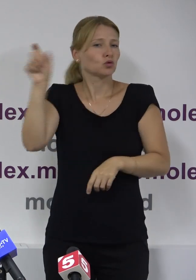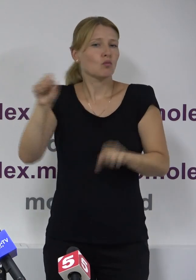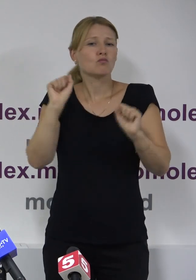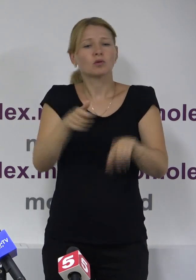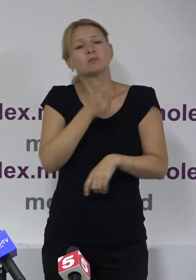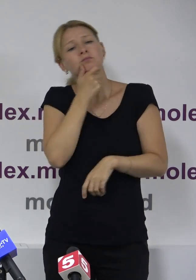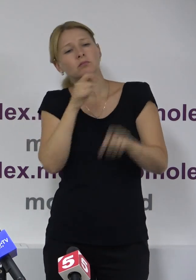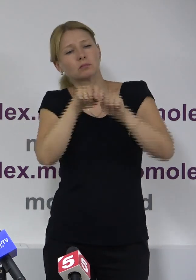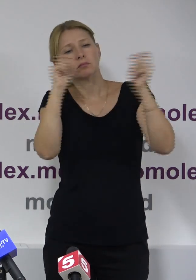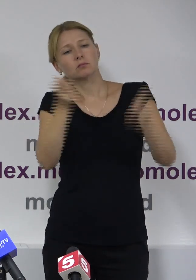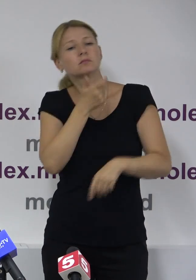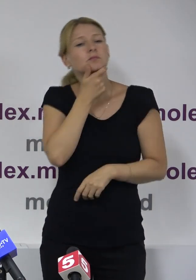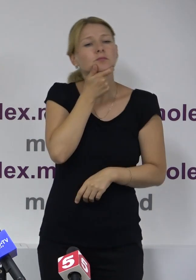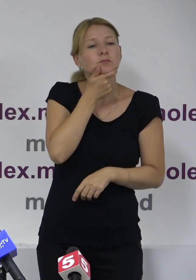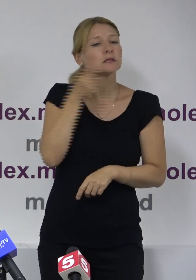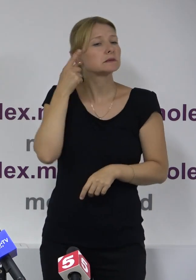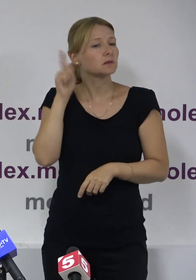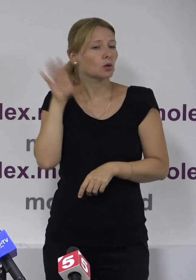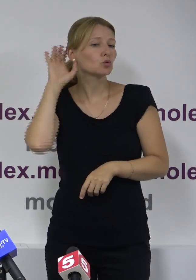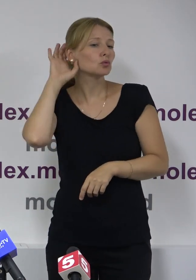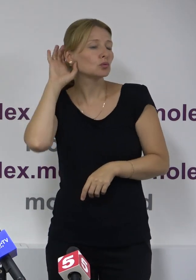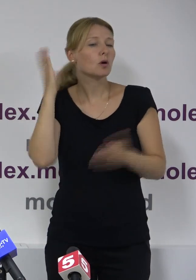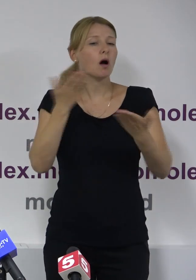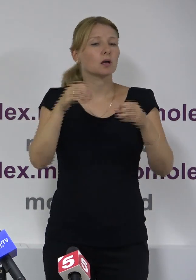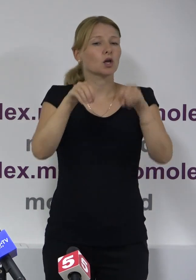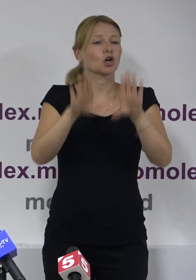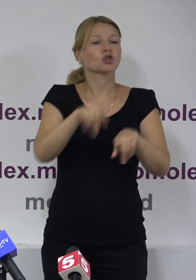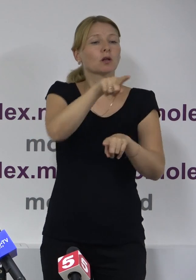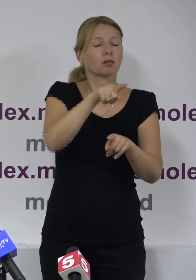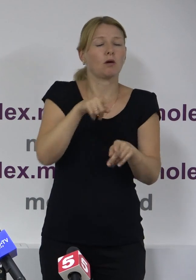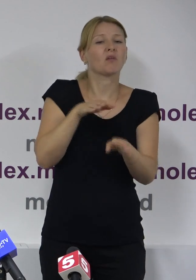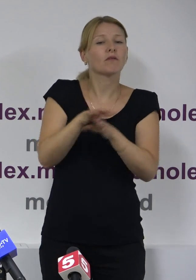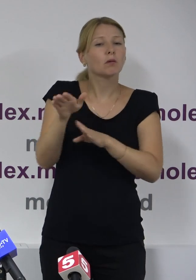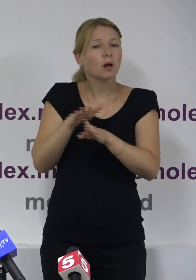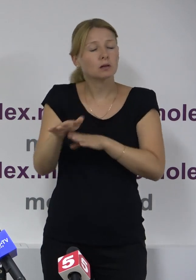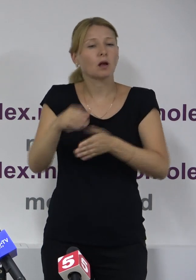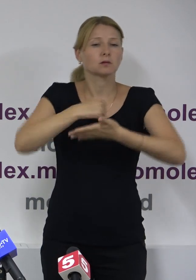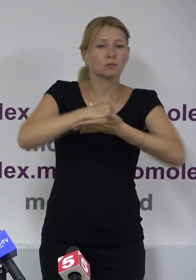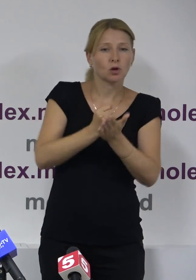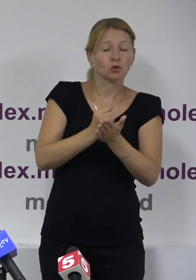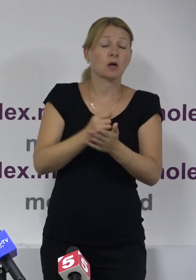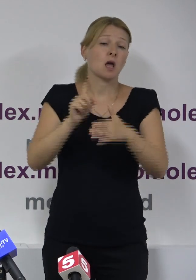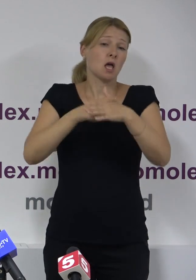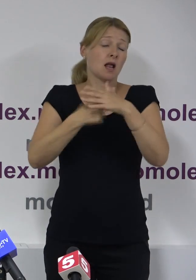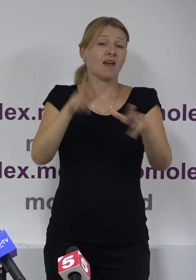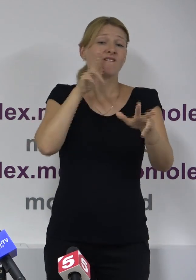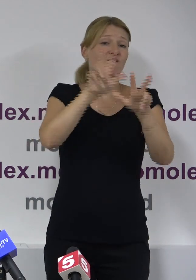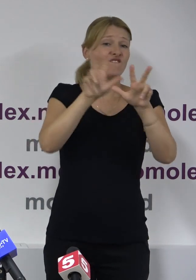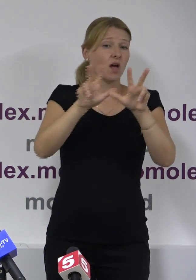vadă, să cunoască deciziile care sunt adoptate. În același timp, cu referință la pagina web sau